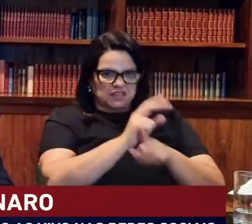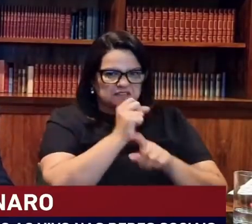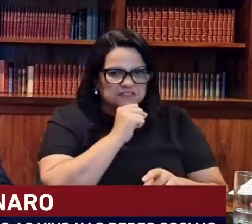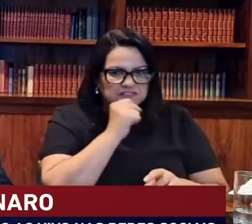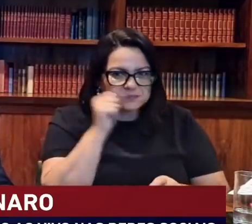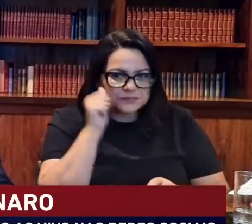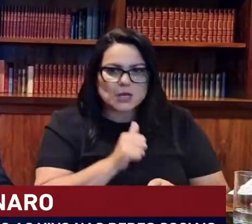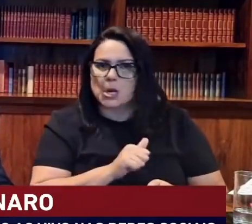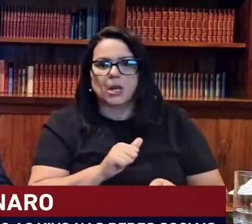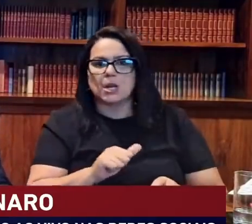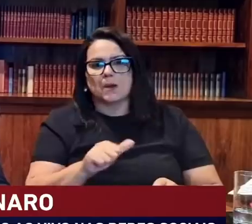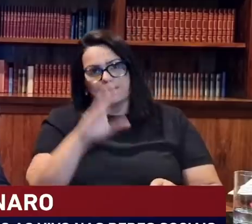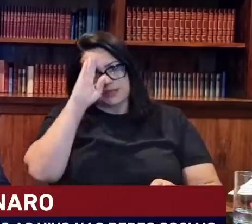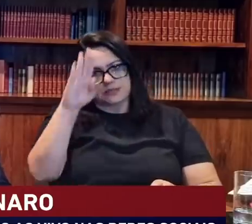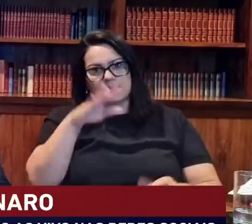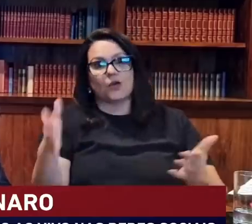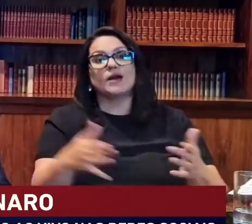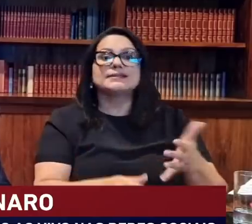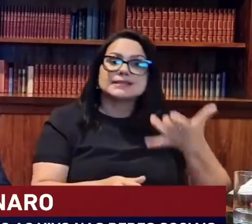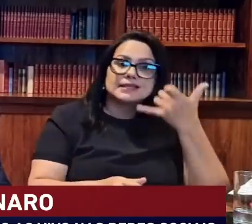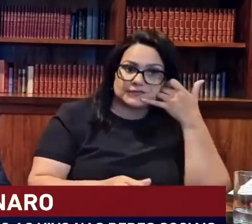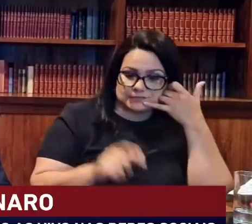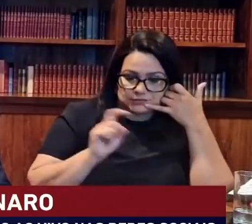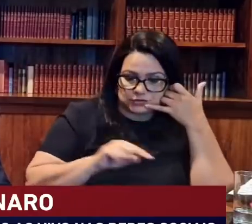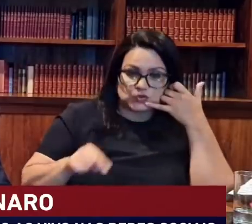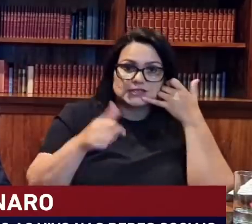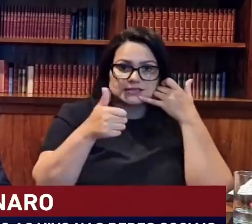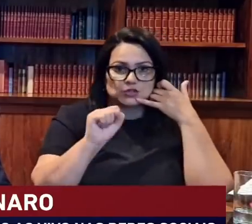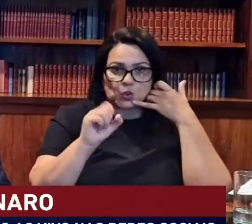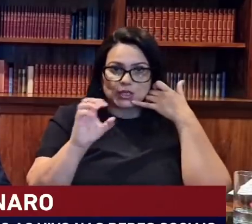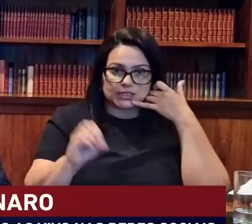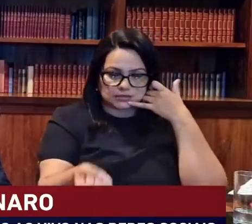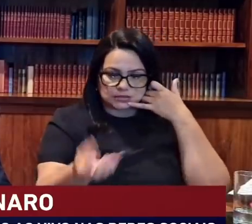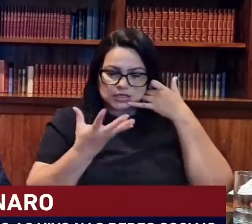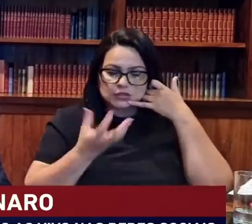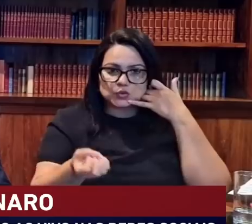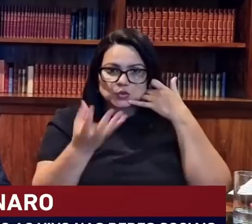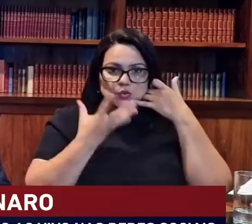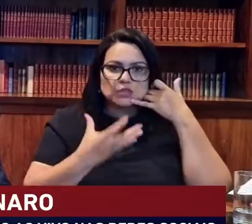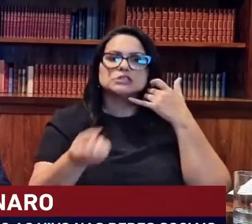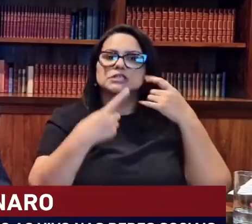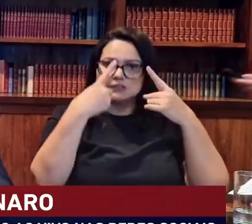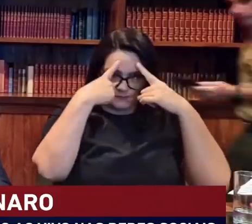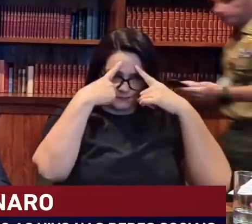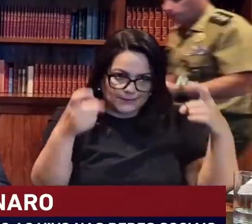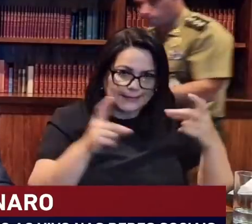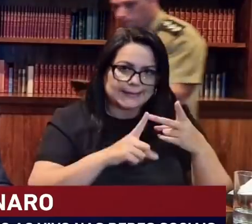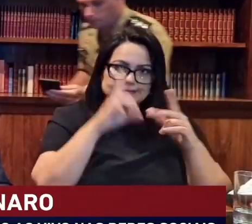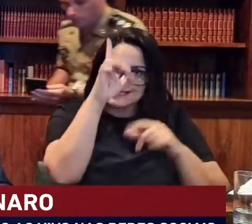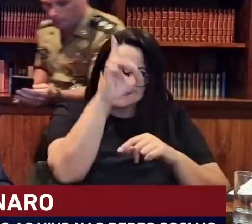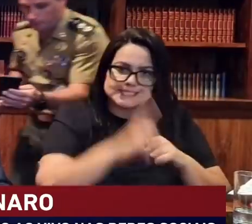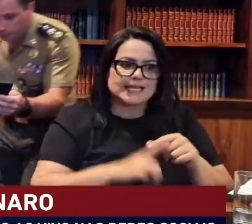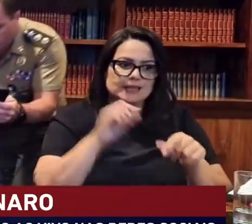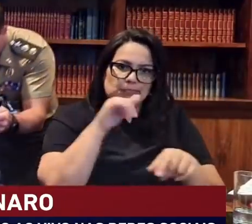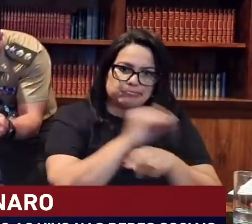Inclusive, presidente, no nosso 180, que é onde recebe as denúncias de violação de direitos, a terceira